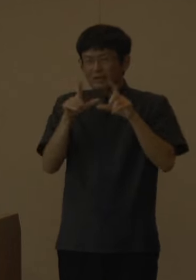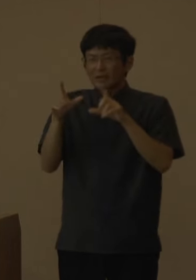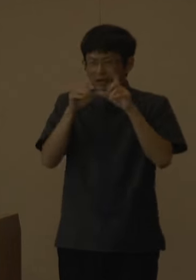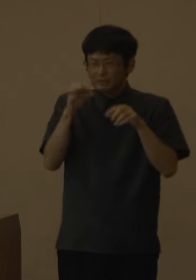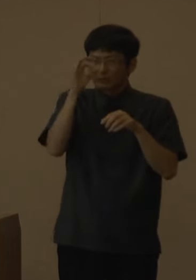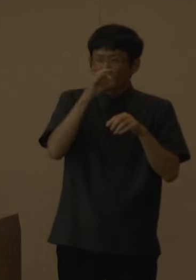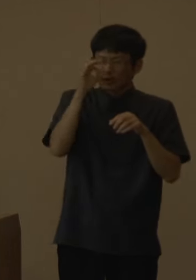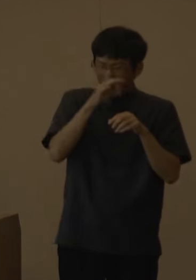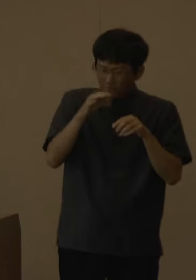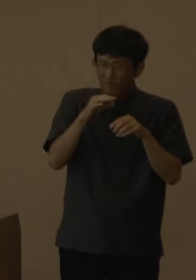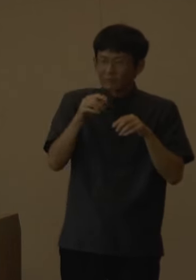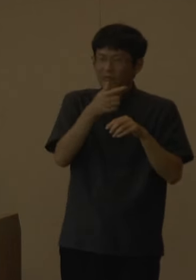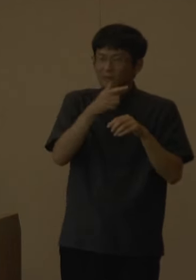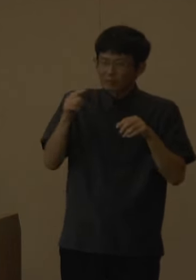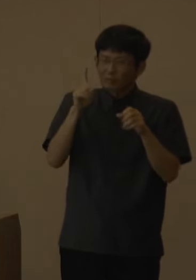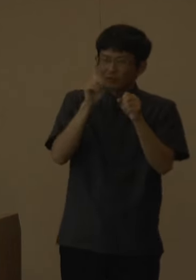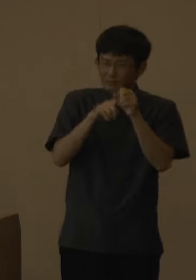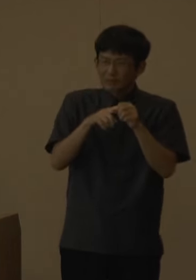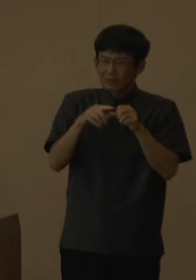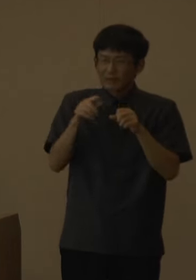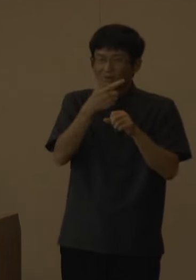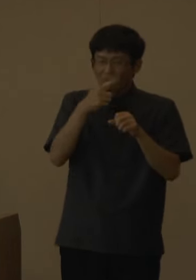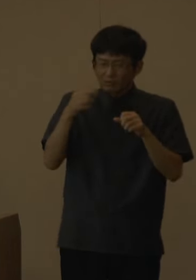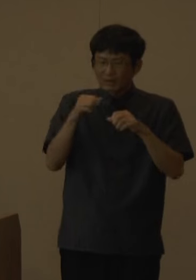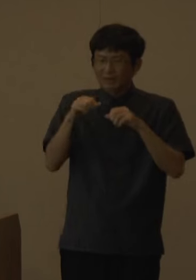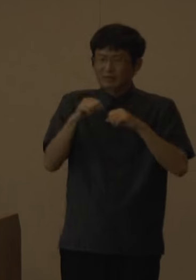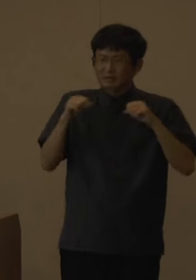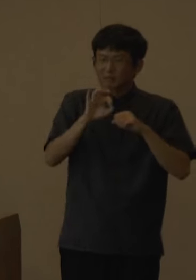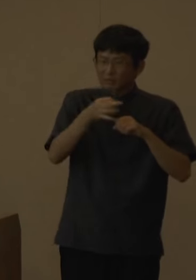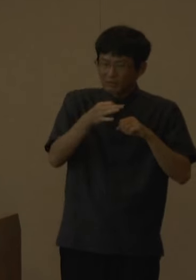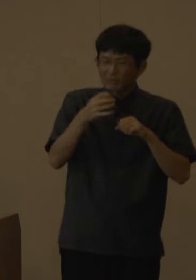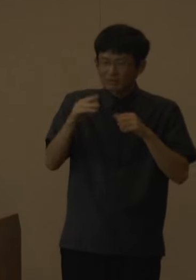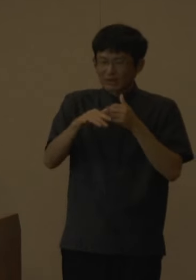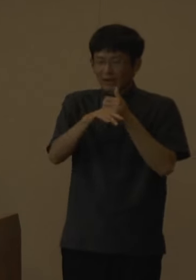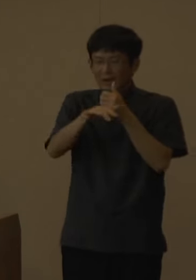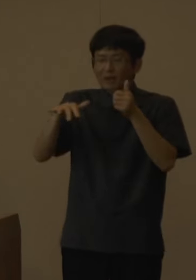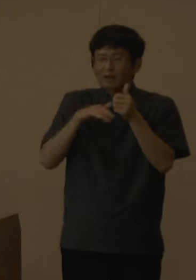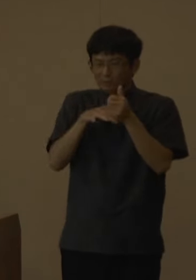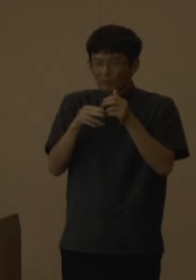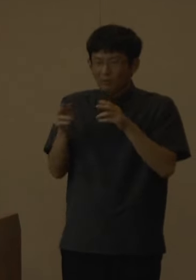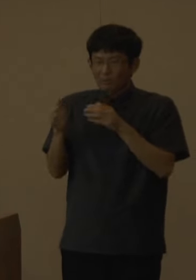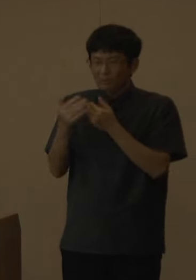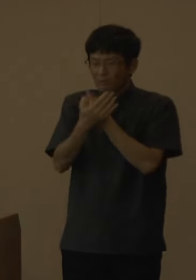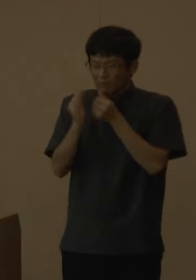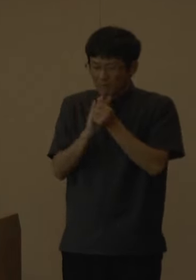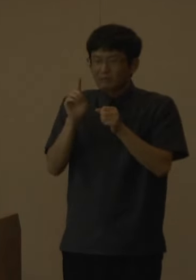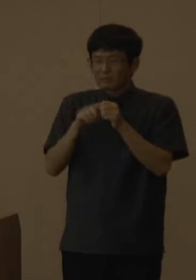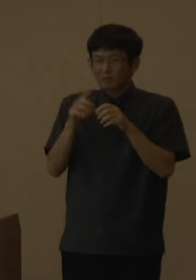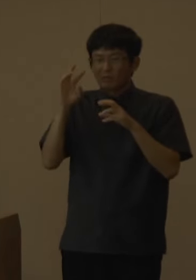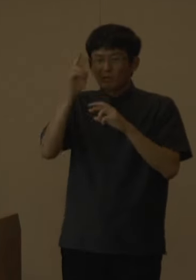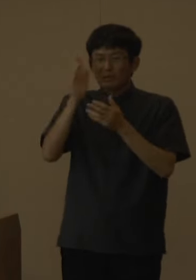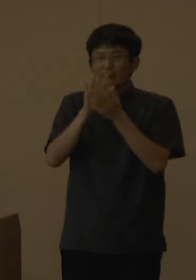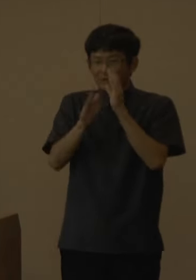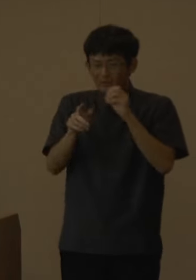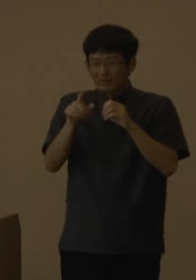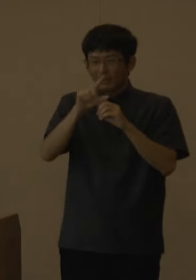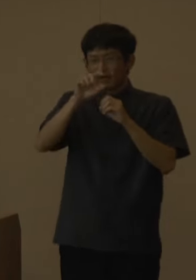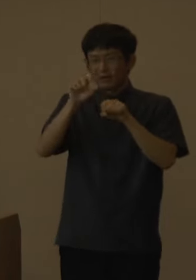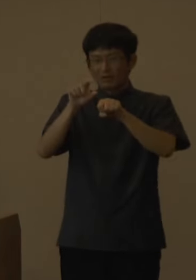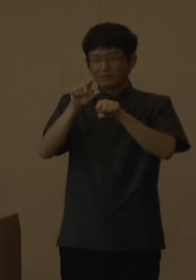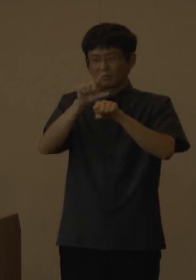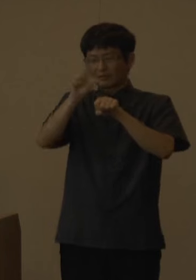した産業振興、多様な生態系や環境の保全など、沖縄県の SDGs の取り組みとまた沖